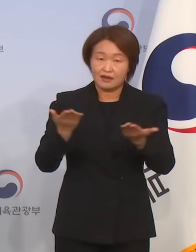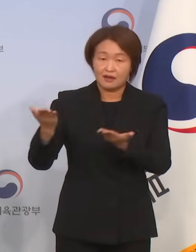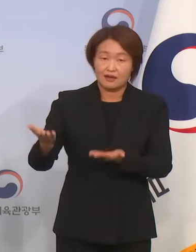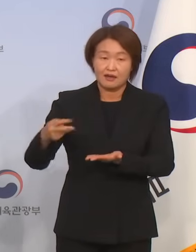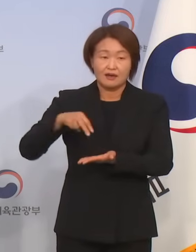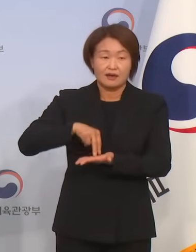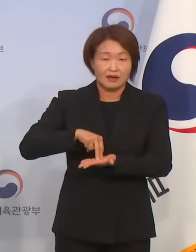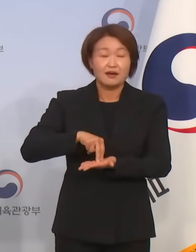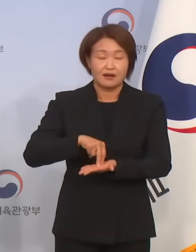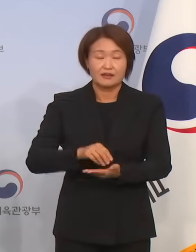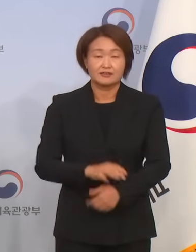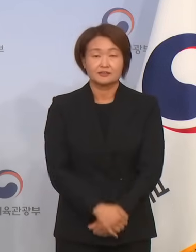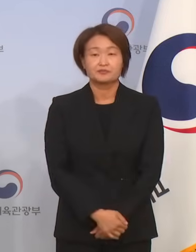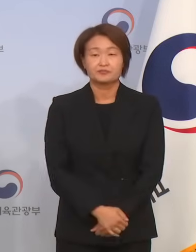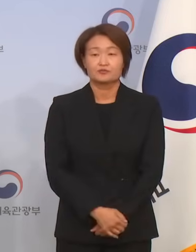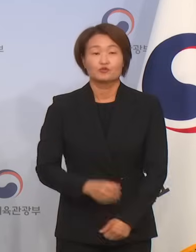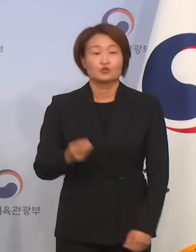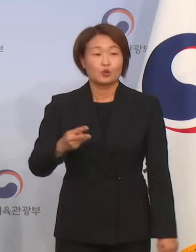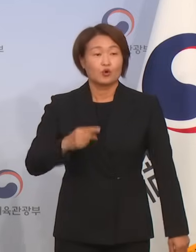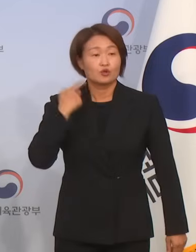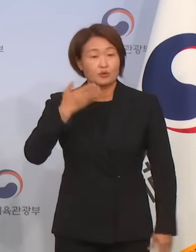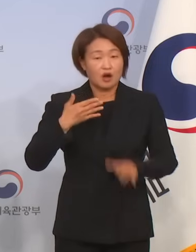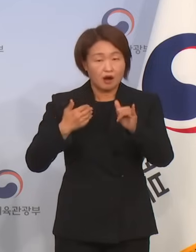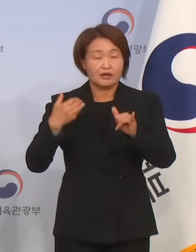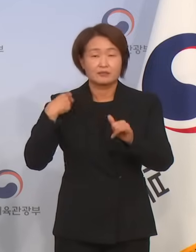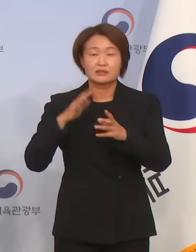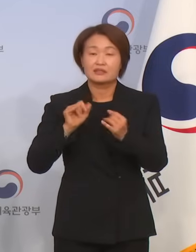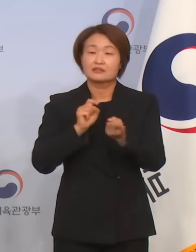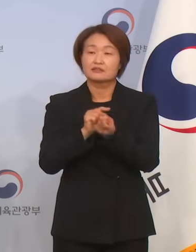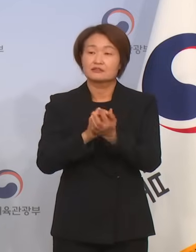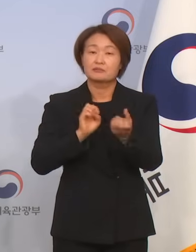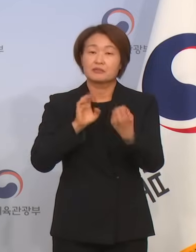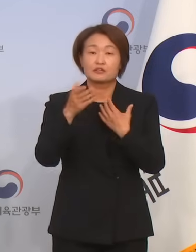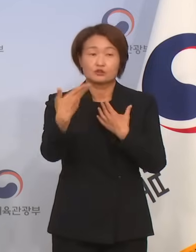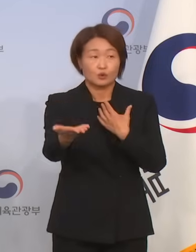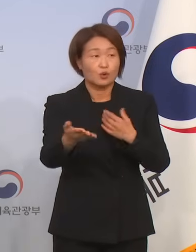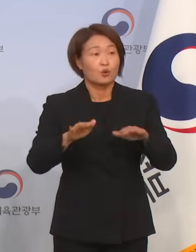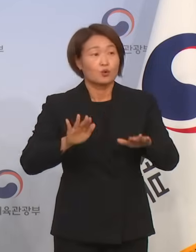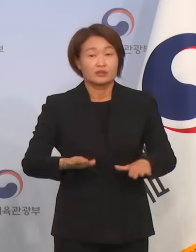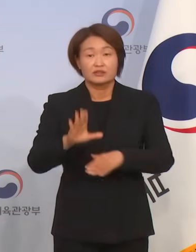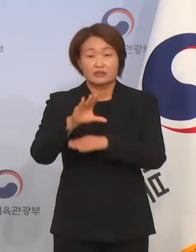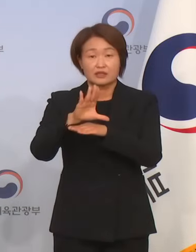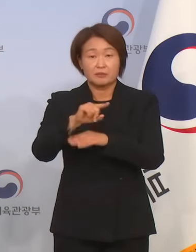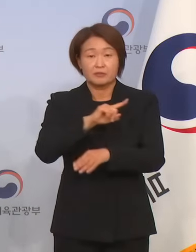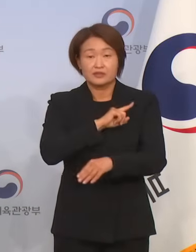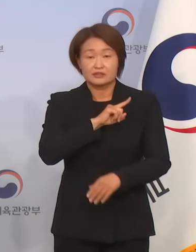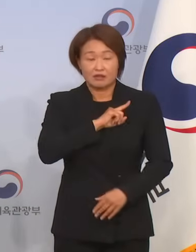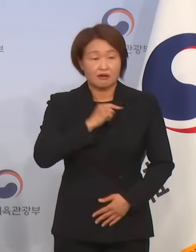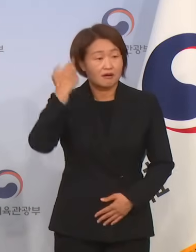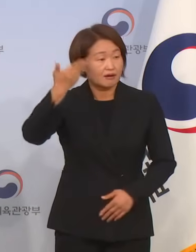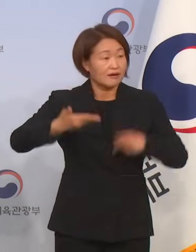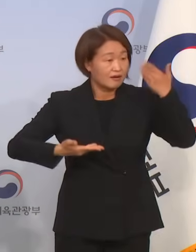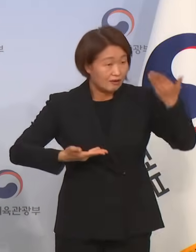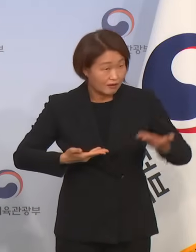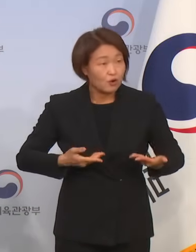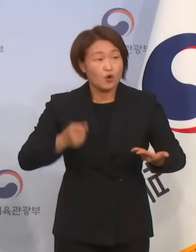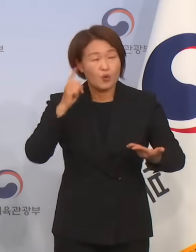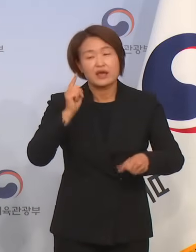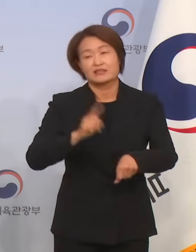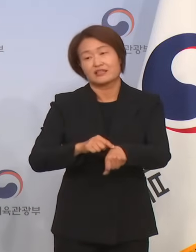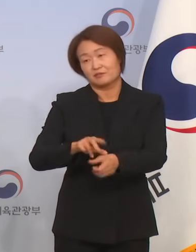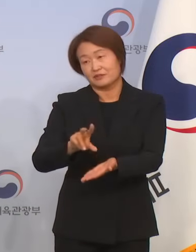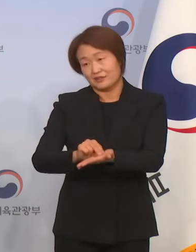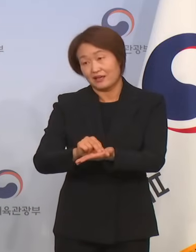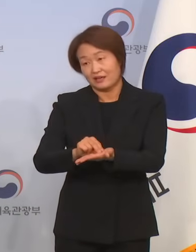질의에 답변해 주시도록 하겠습니다. 그리고 앞서 그 안내해 드린 것처럼 영상 매체 먼저 질의를 하는 걸 좀 양해해